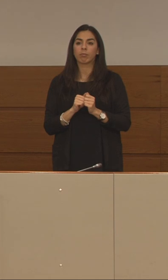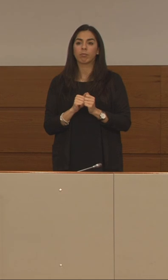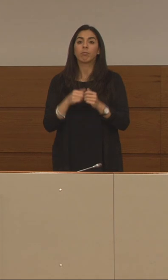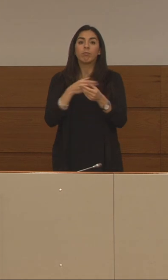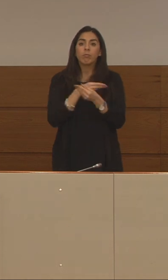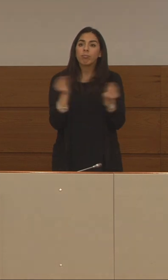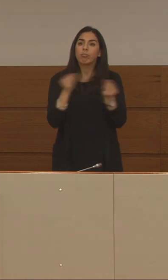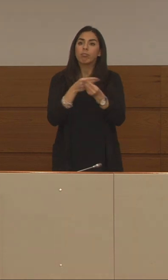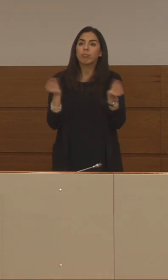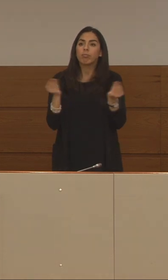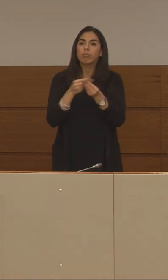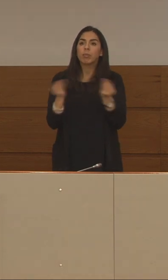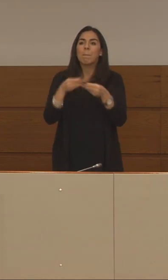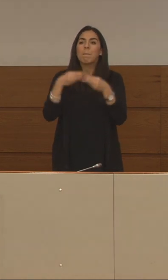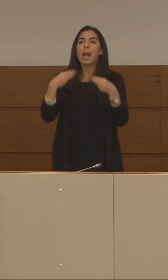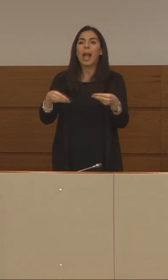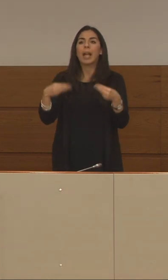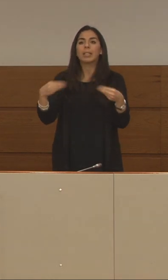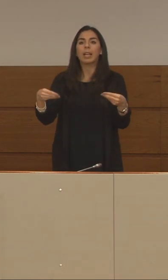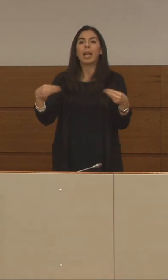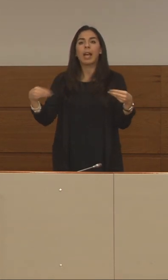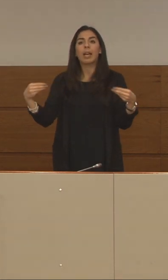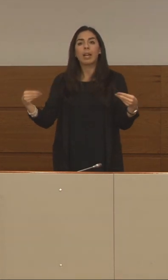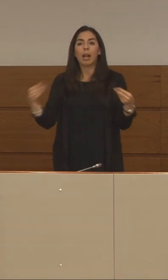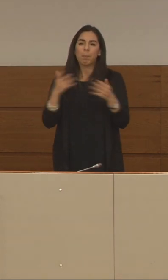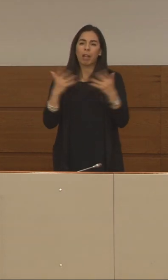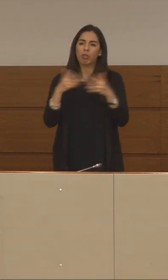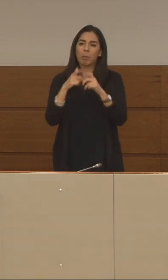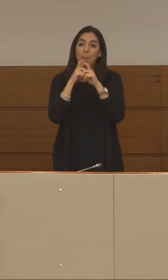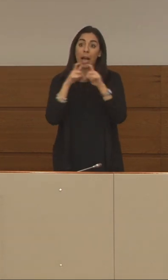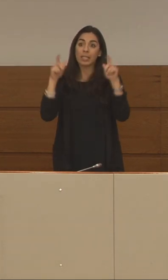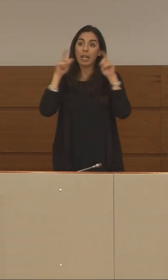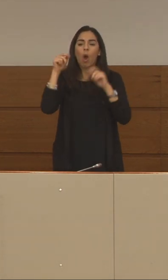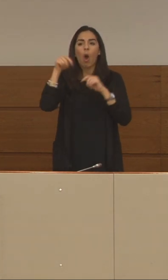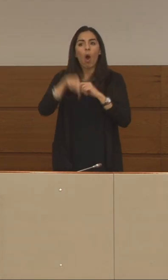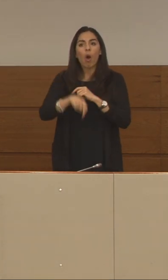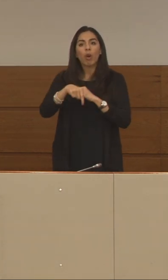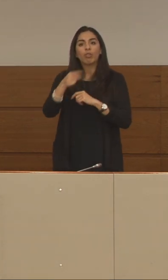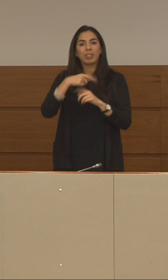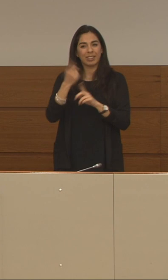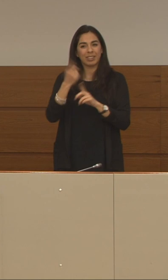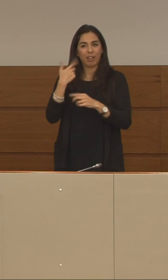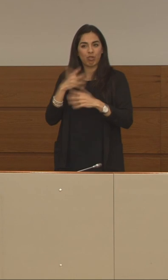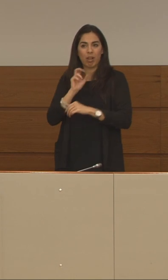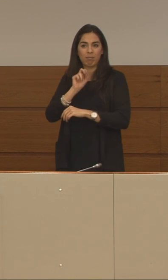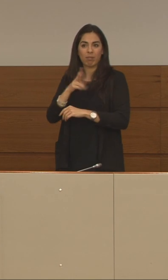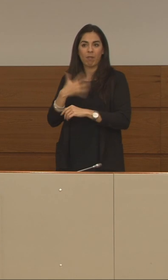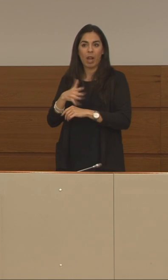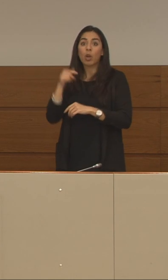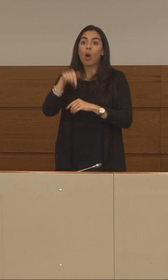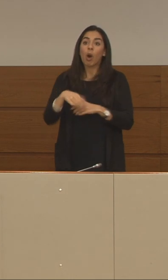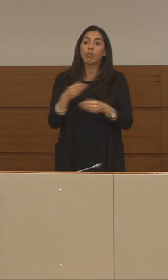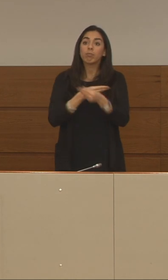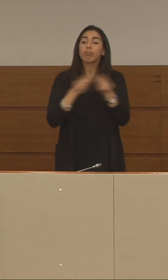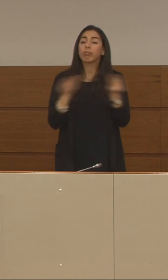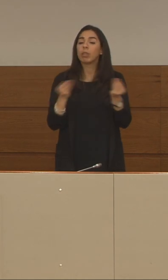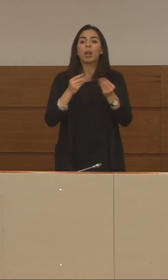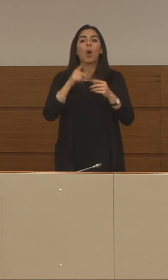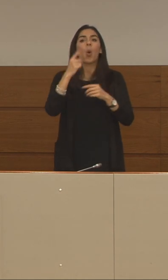materiali e soprattutto le mascherine noi abbiamo distribuito oggi come avevo detto ieri oltre un